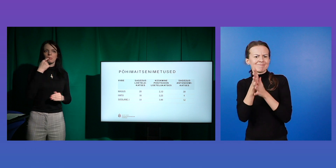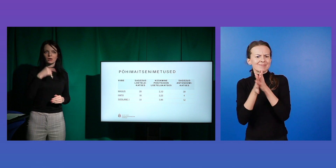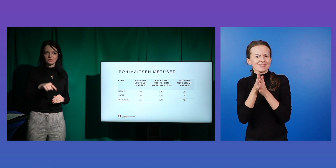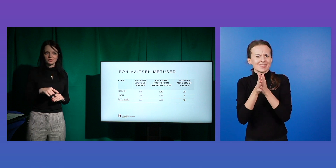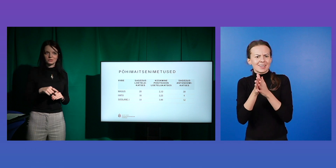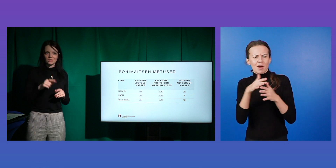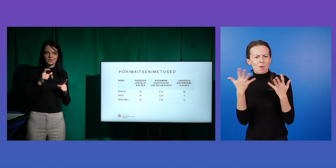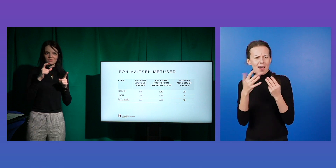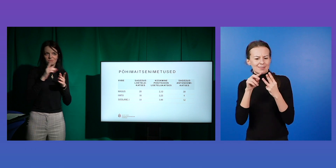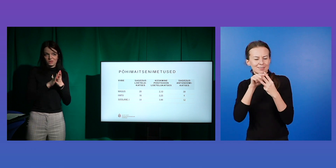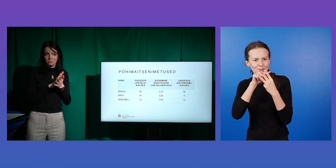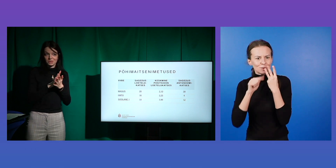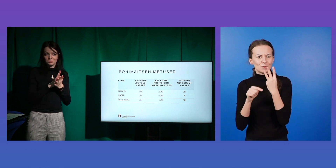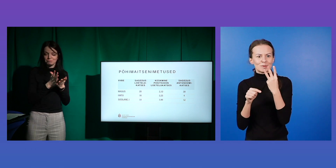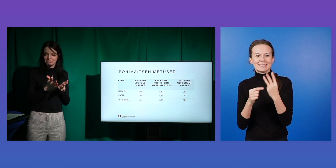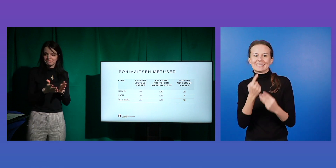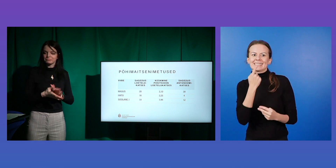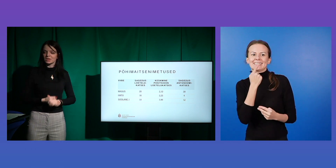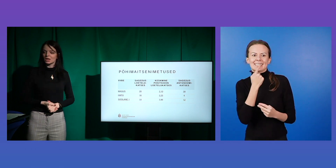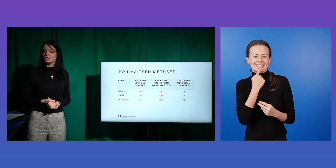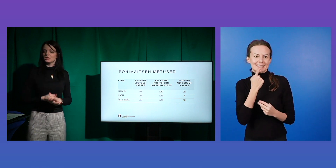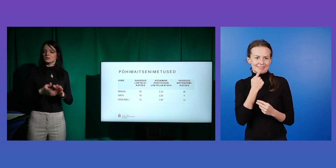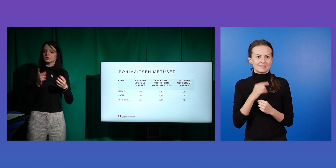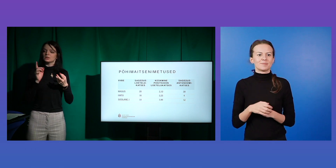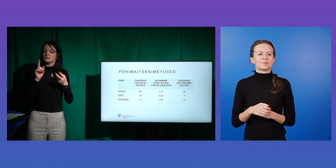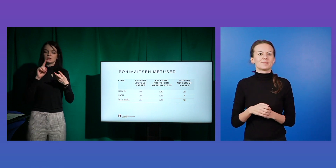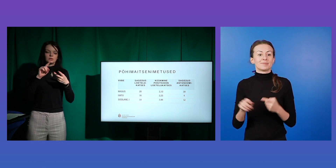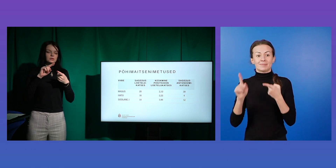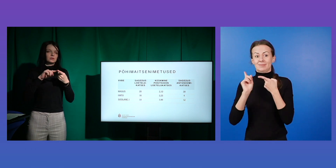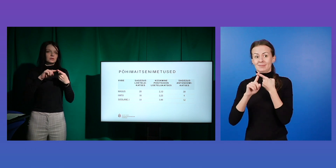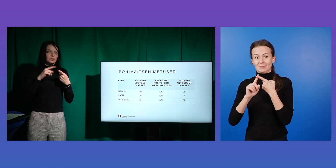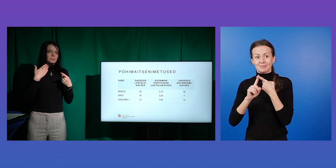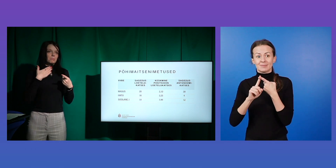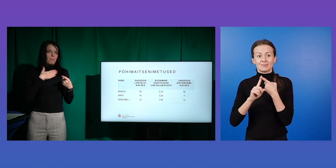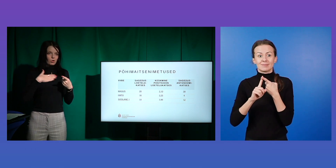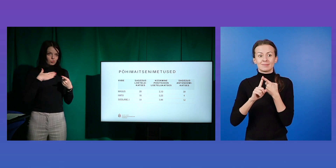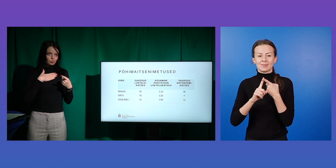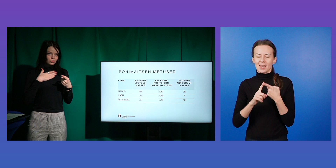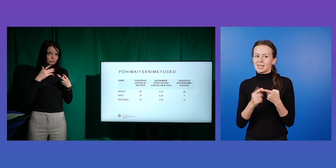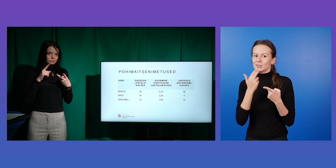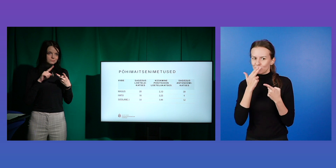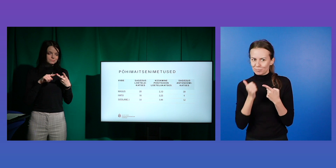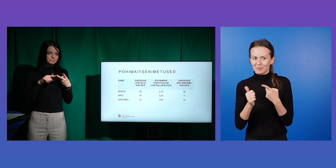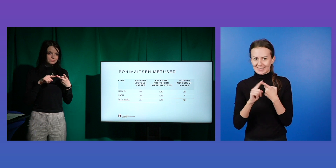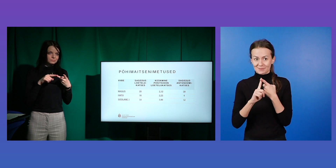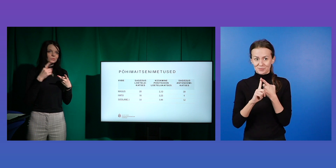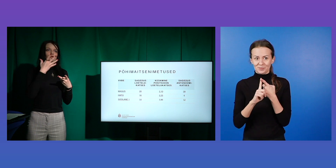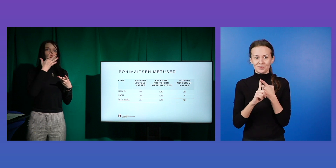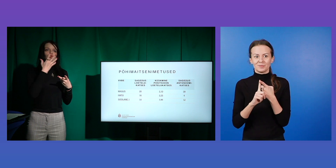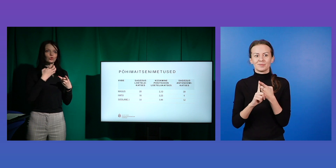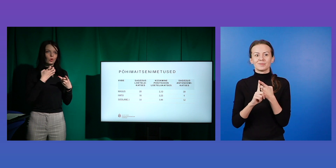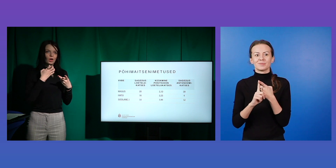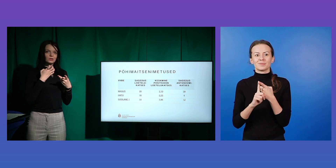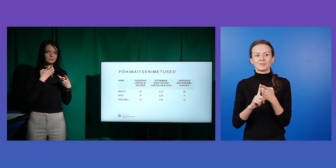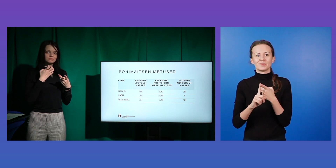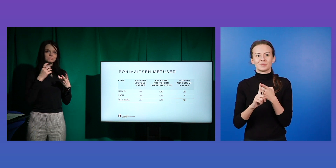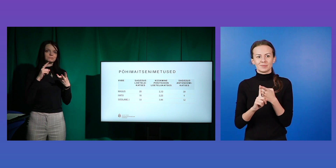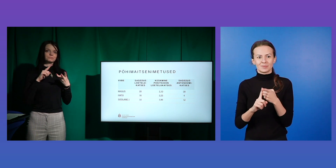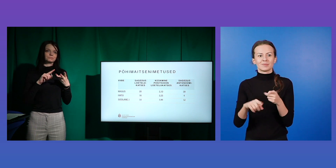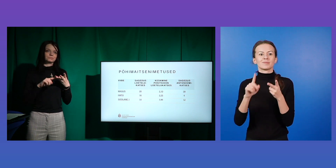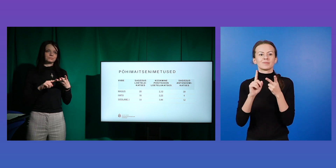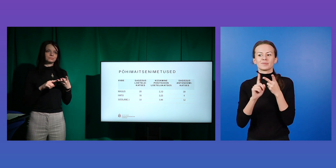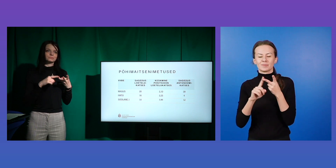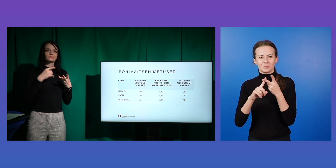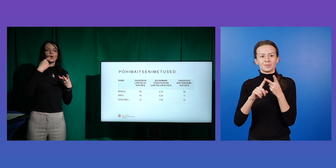3 põhilist maitse nimetust või viibet. Kõige esimeseks on magus, siis